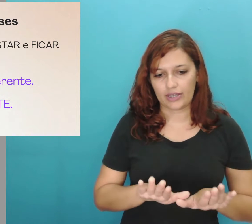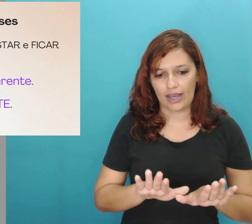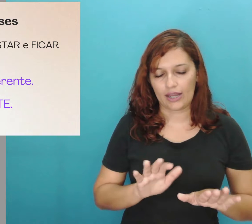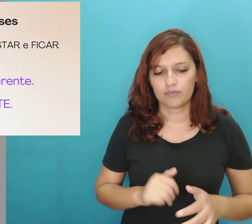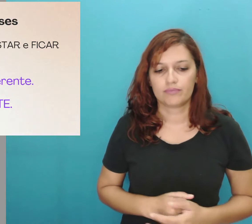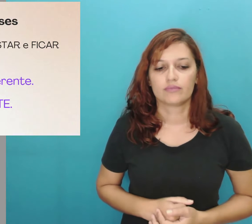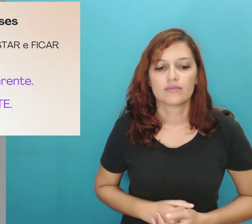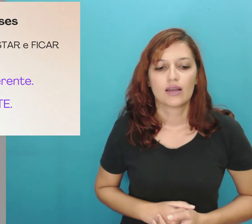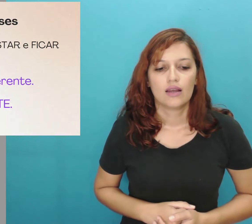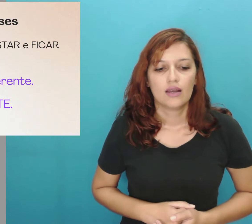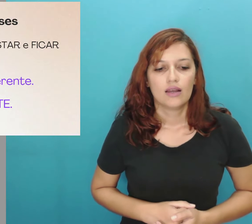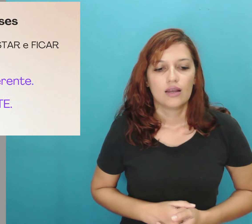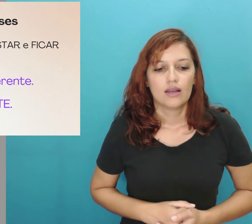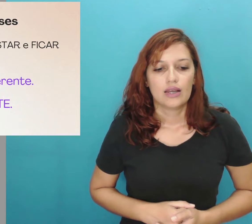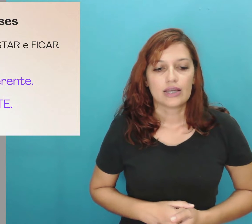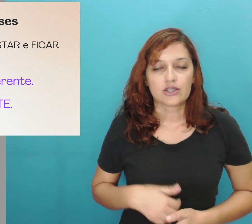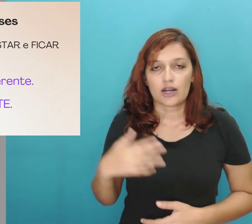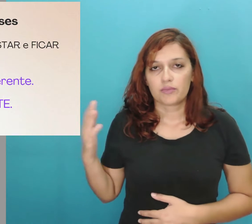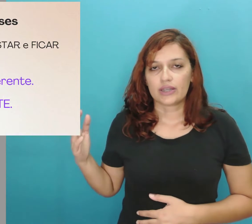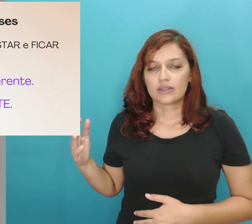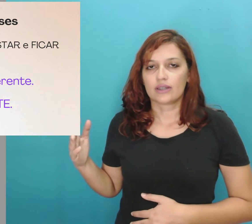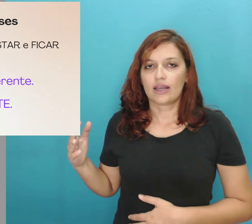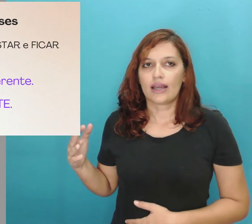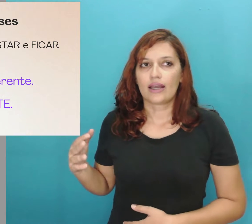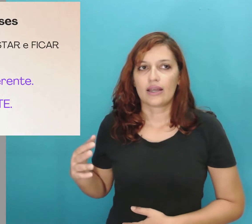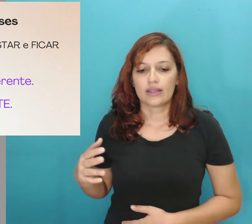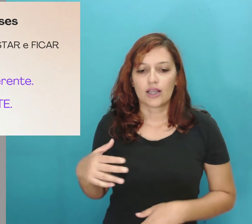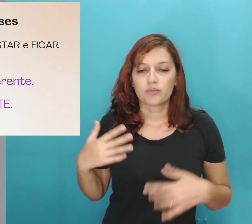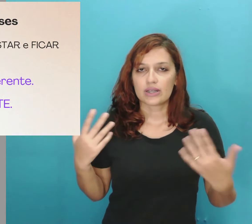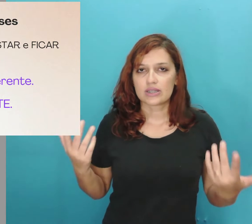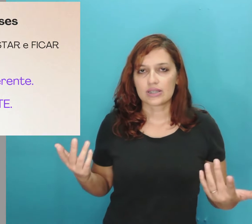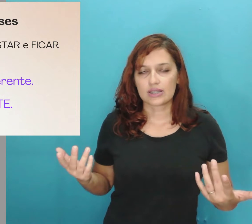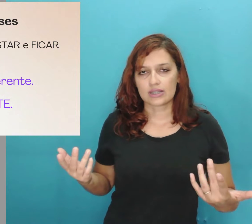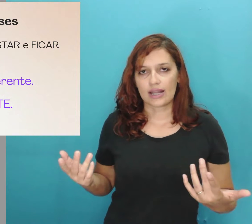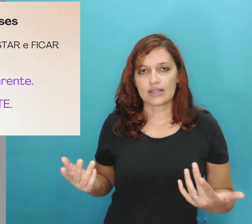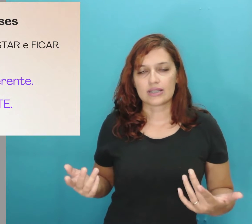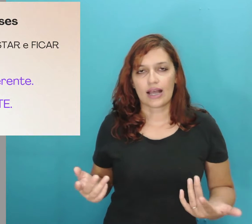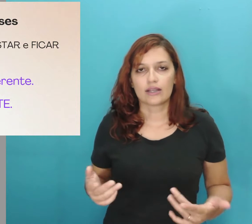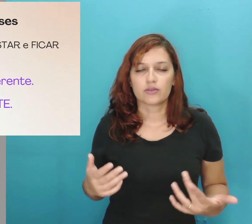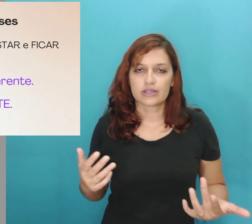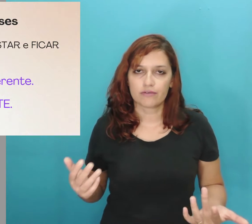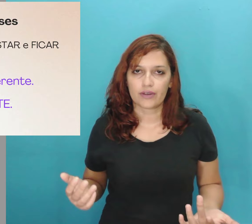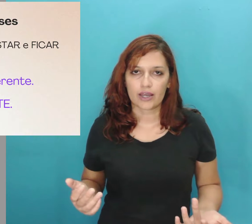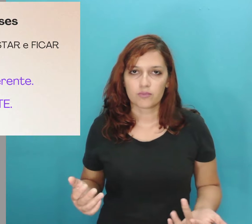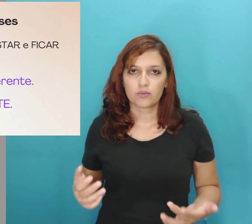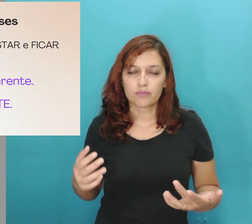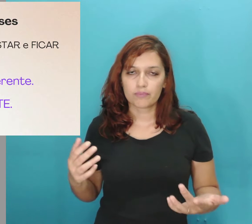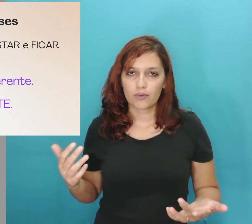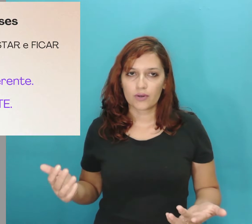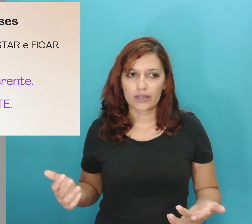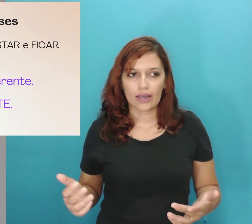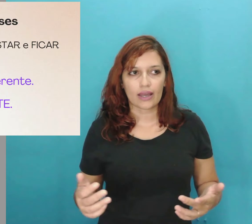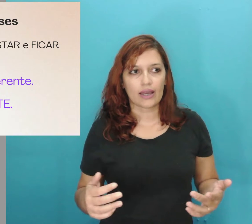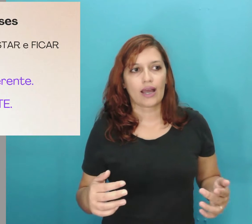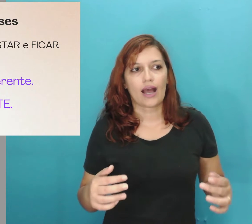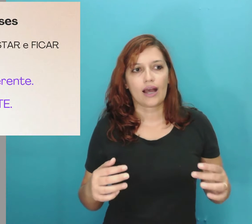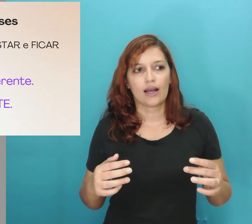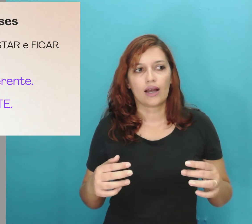ficar. E geralmente não precisa ser sinalizado esse verbo porque